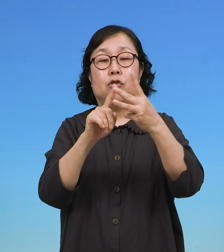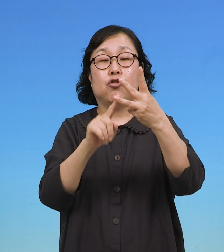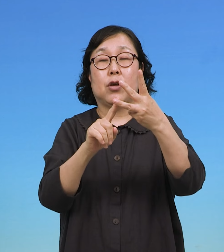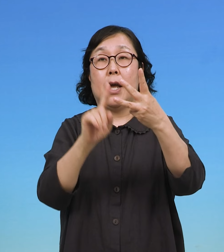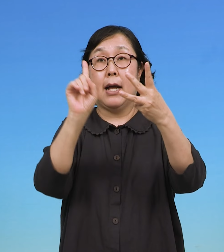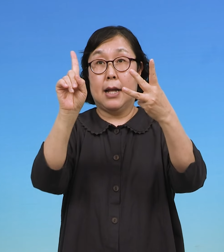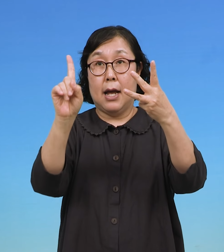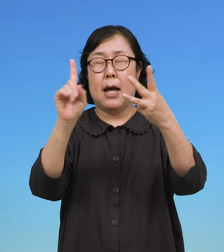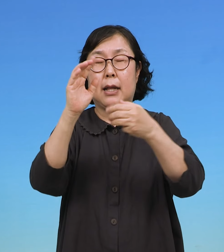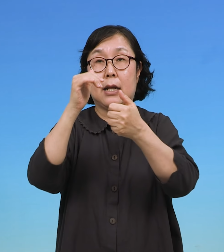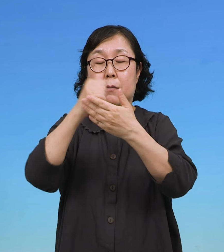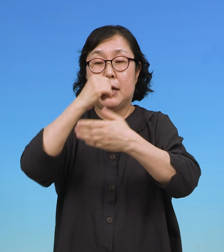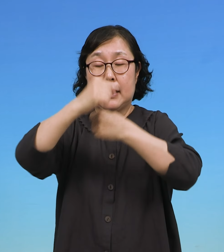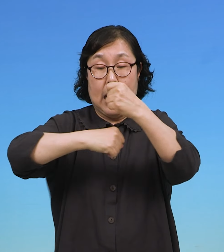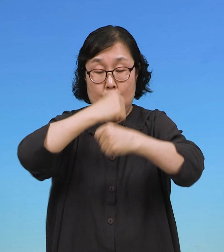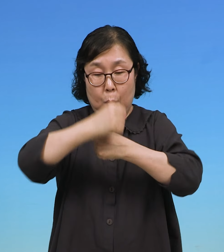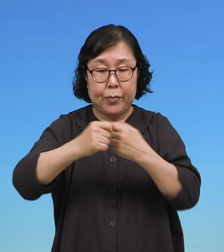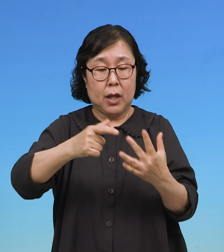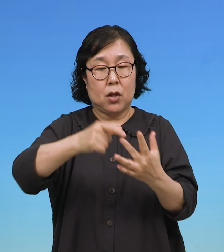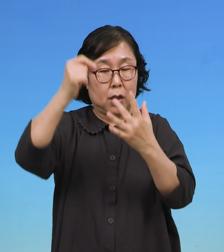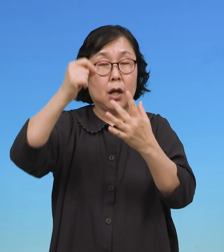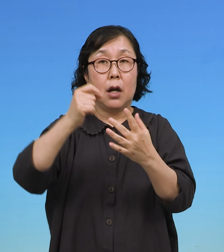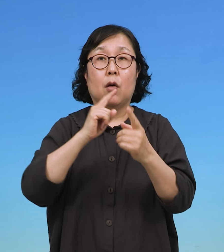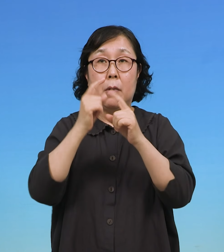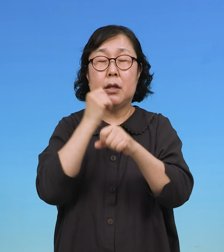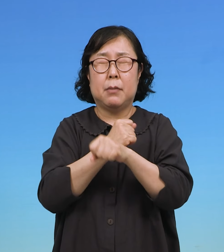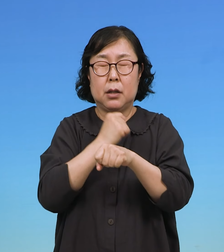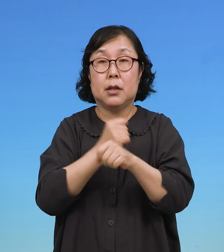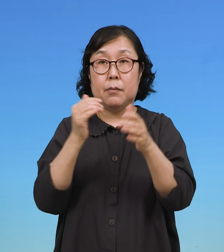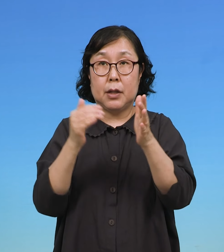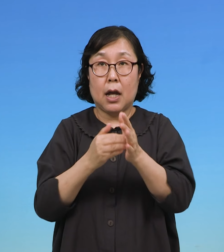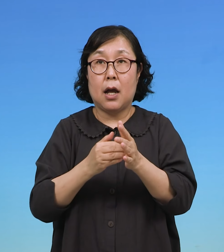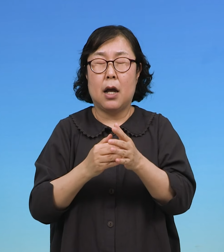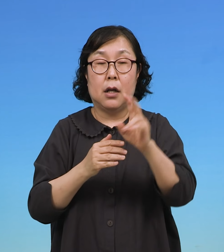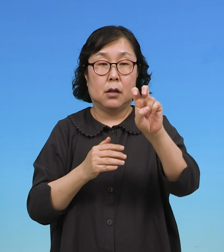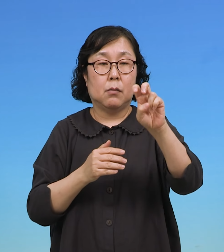셋 중에 하나 하나님이 자유롭게 택하도록 주셨잖아요.